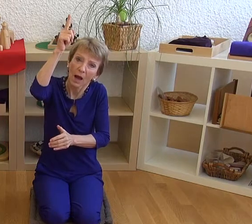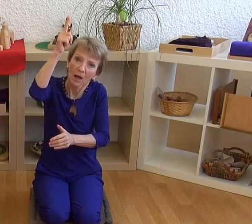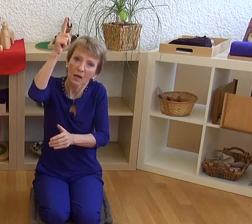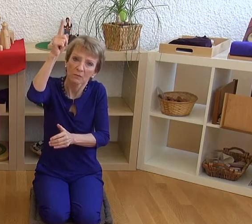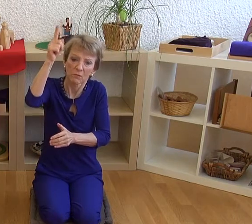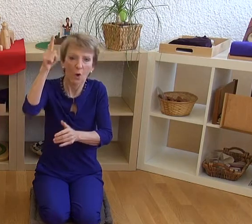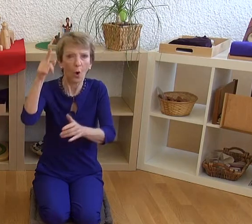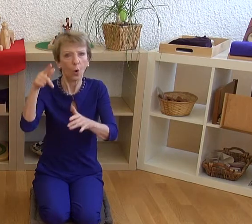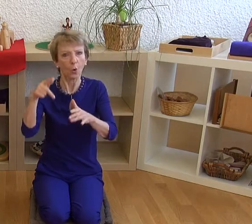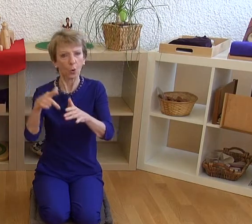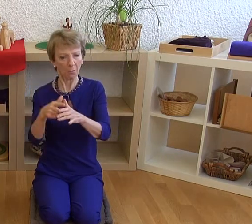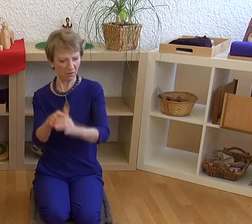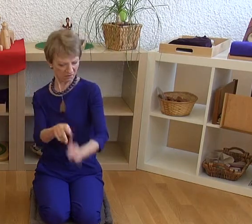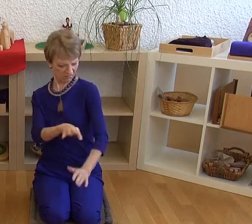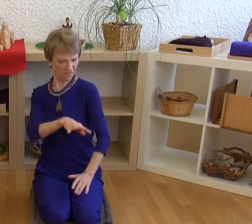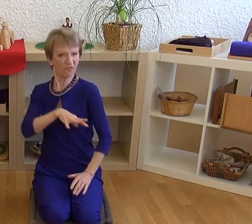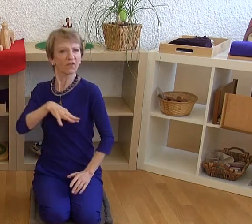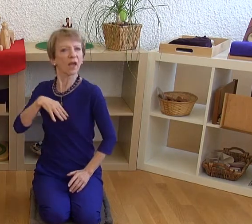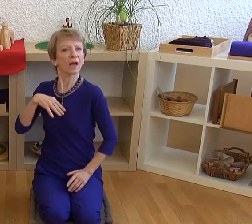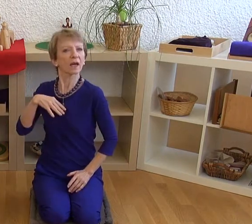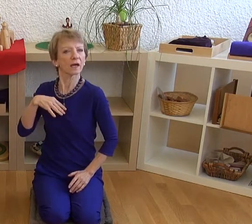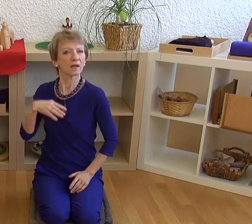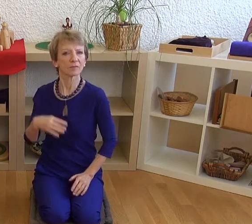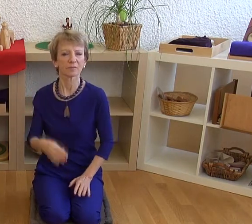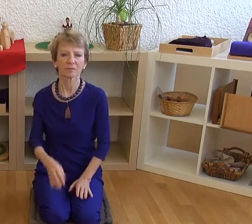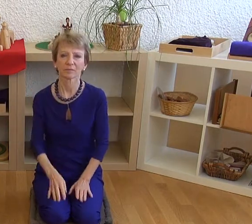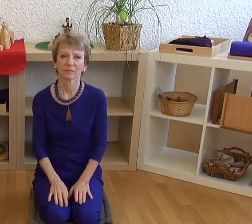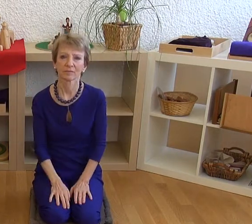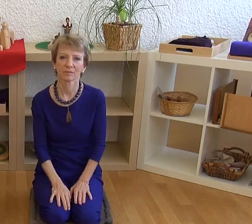Ils étaient devenus très fiers d'eux.